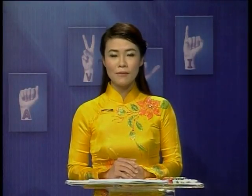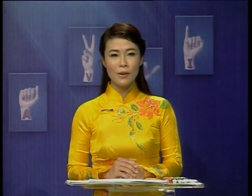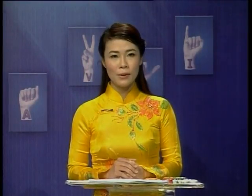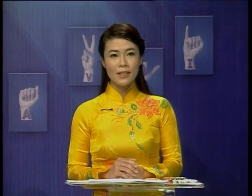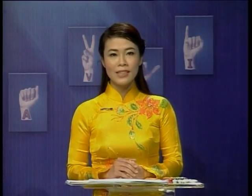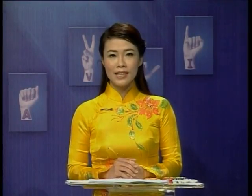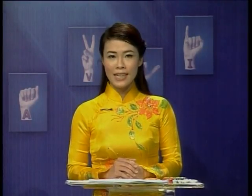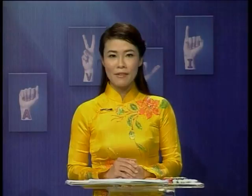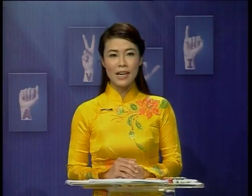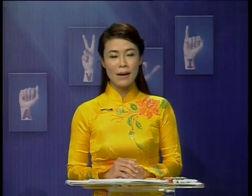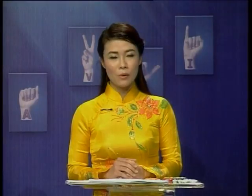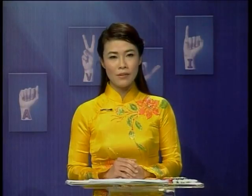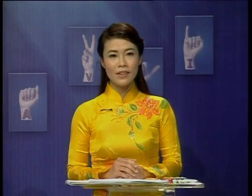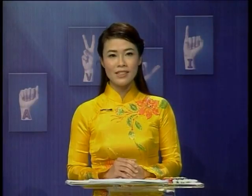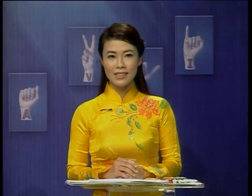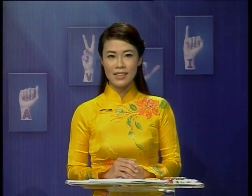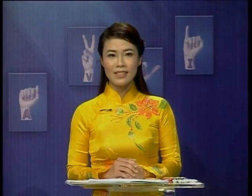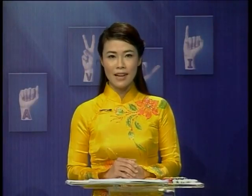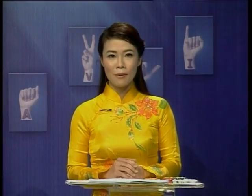phố Hà Nội Xin kính chào và hẹn gặp lại quý vị vào những chương trình lần sau